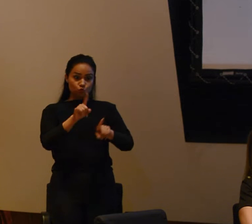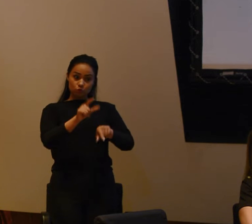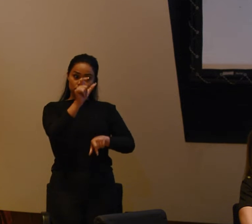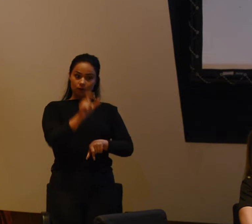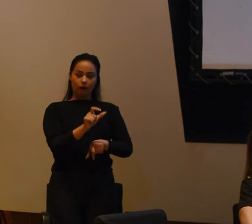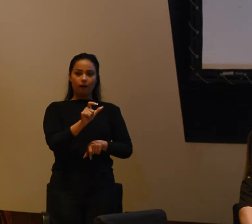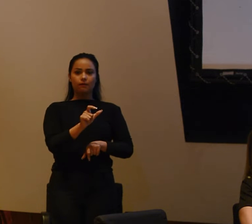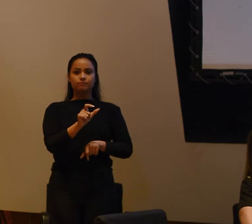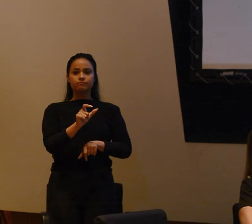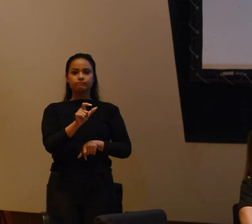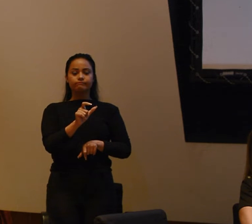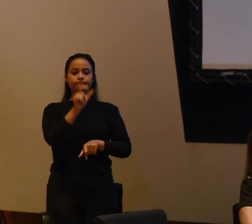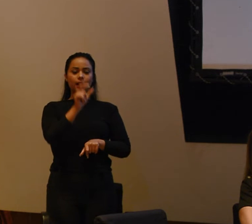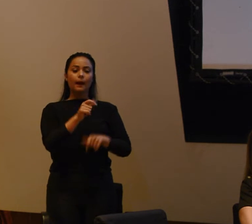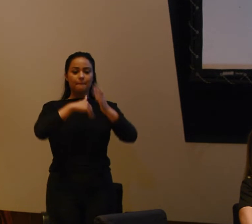aqueles